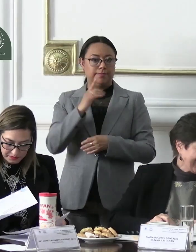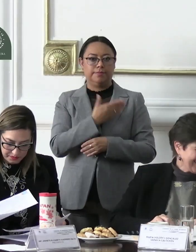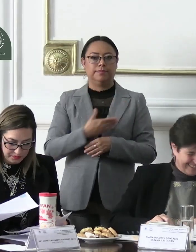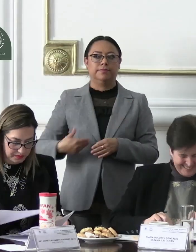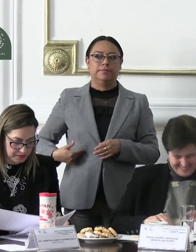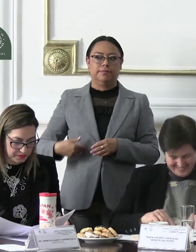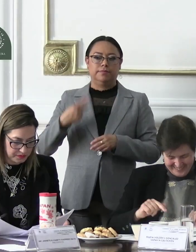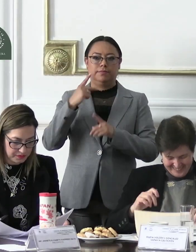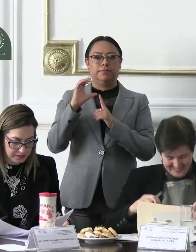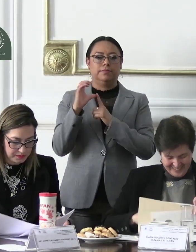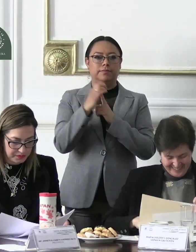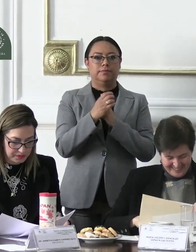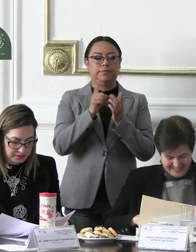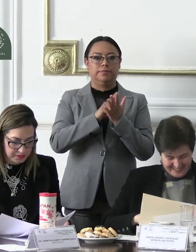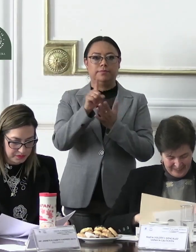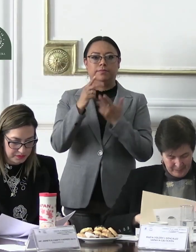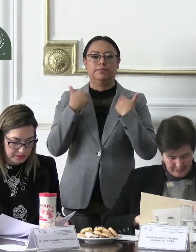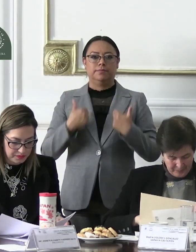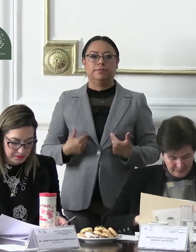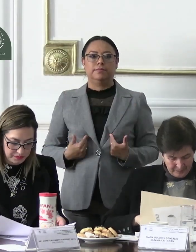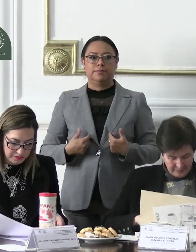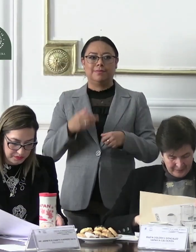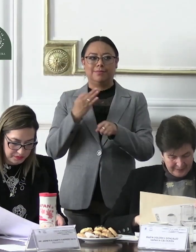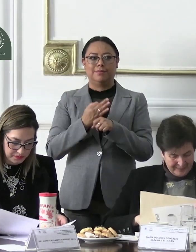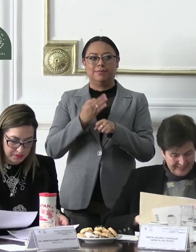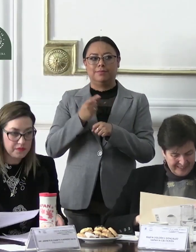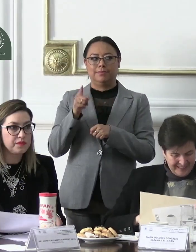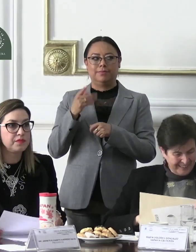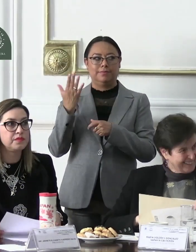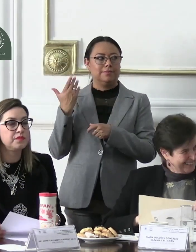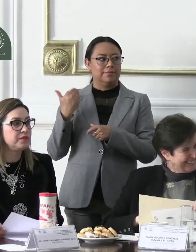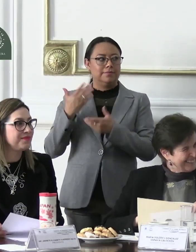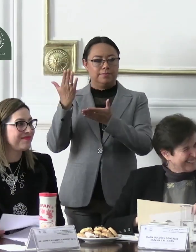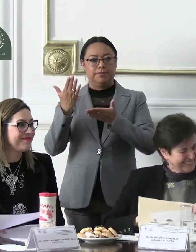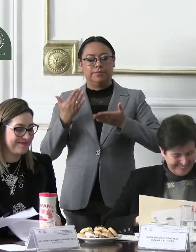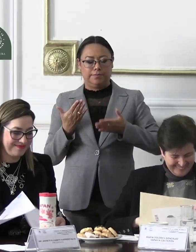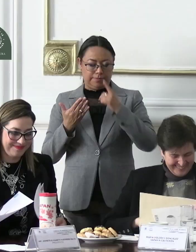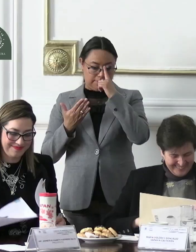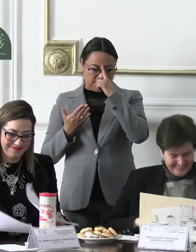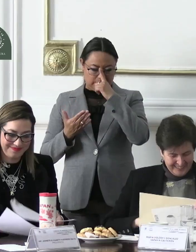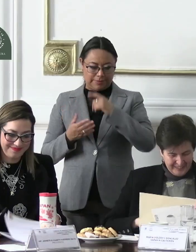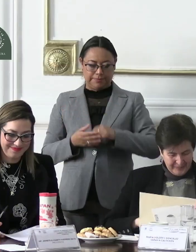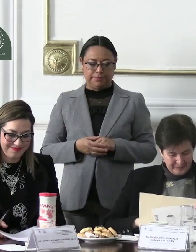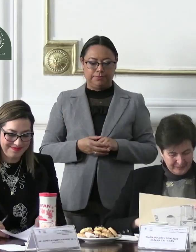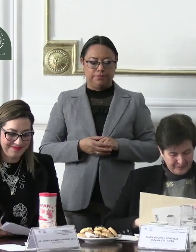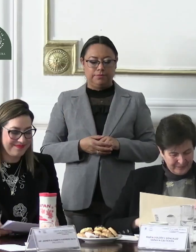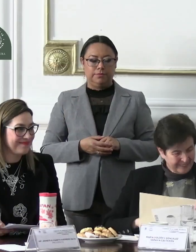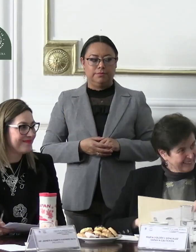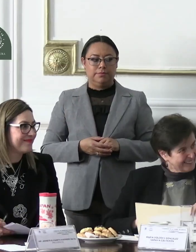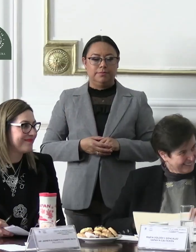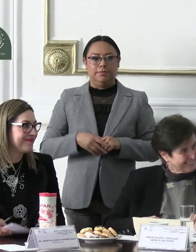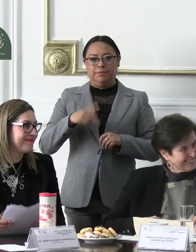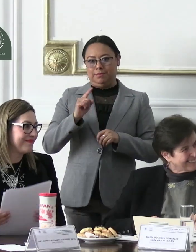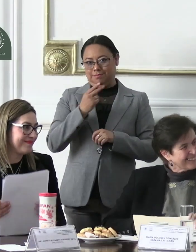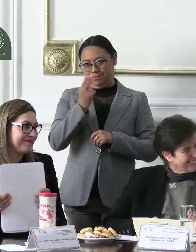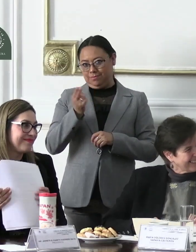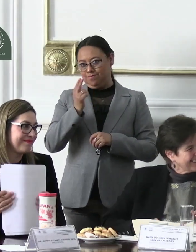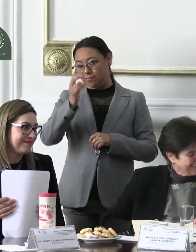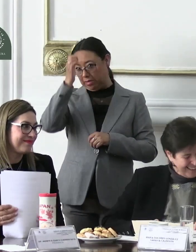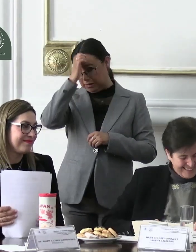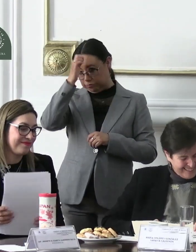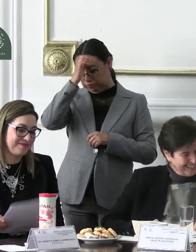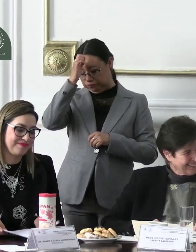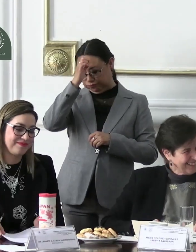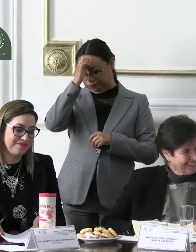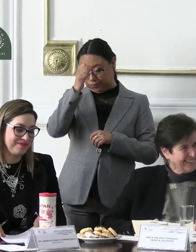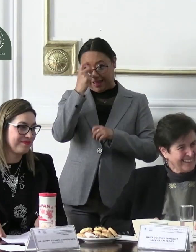presidenta de la Comisión de Derechos Humanos. Por supuesto, va llegando también, pero tiene muchos años caminando sobre este